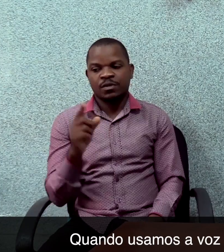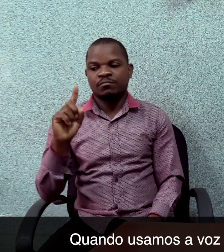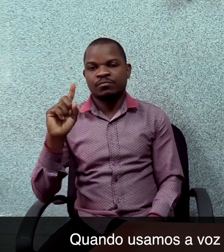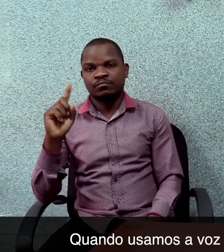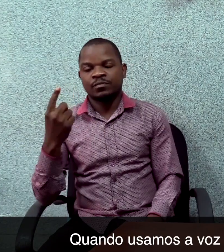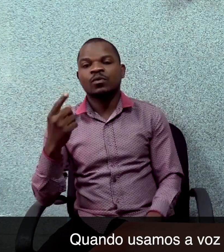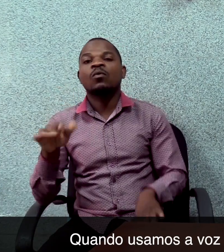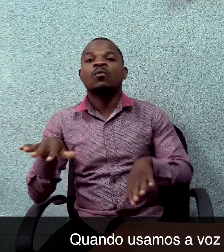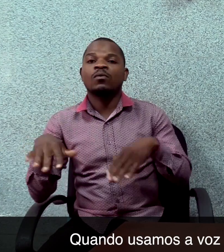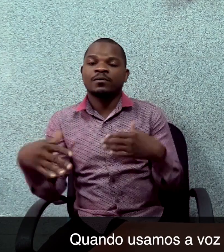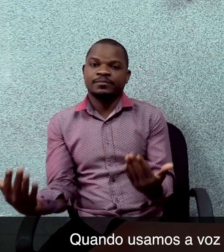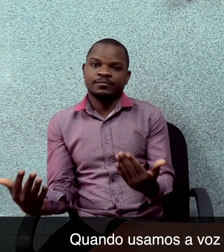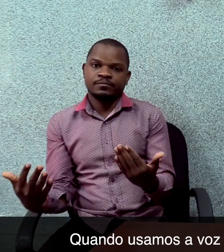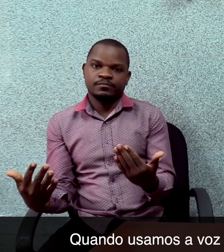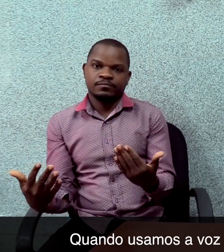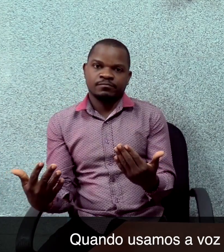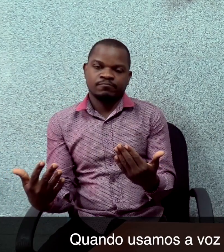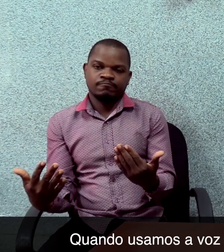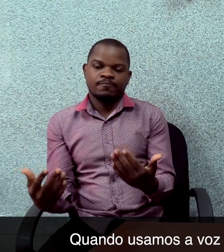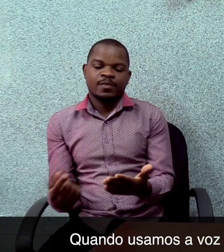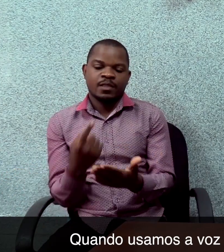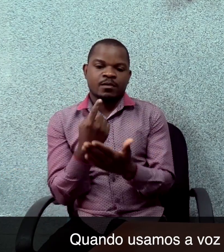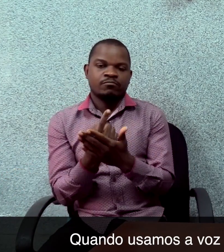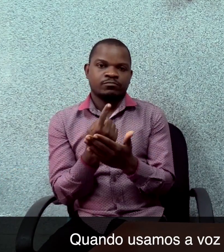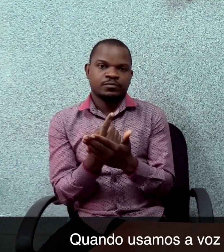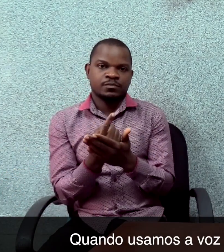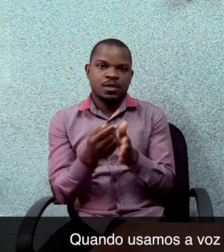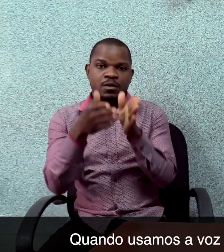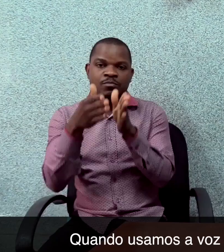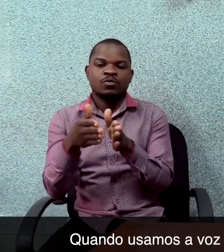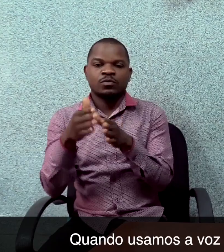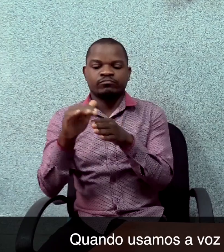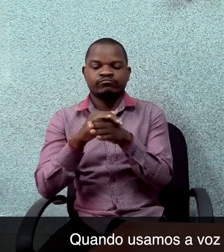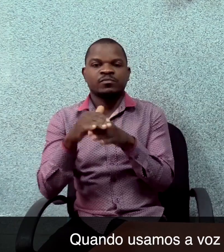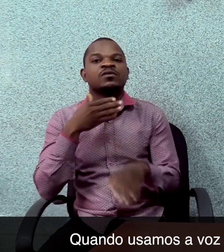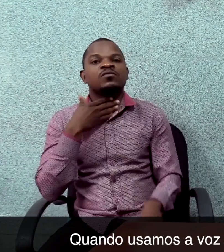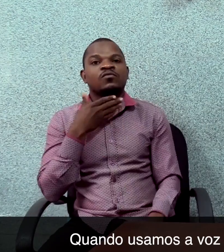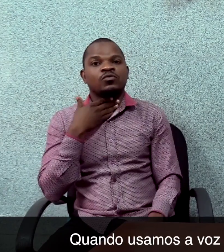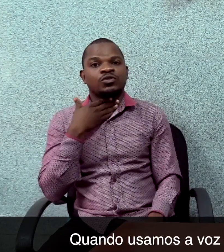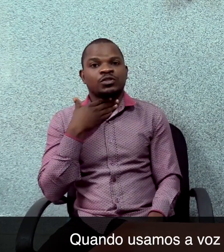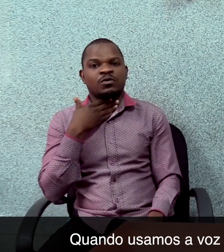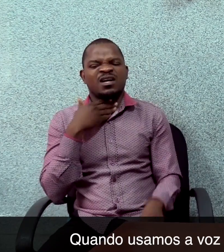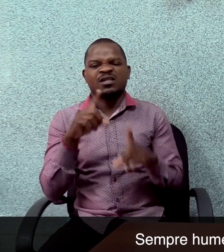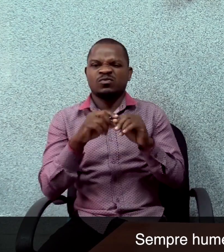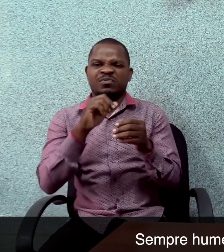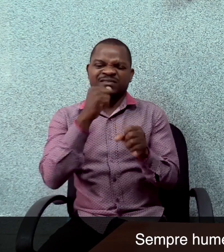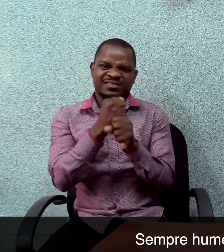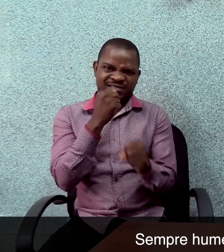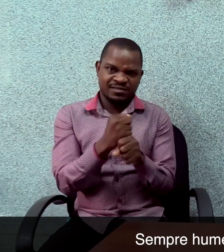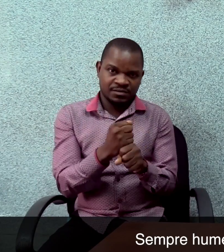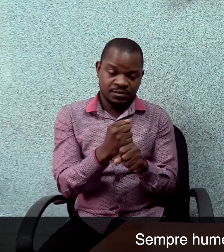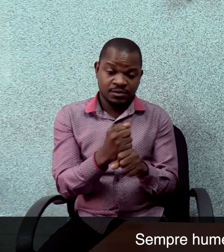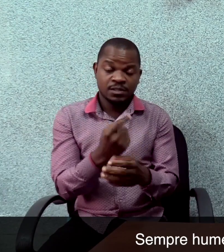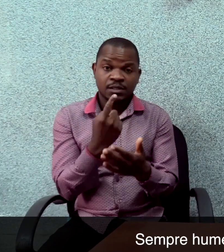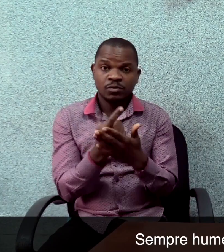Primeiro, diríamos que quando estamos a usar a voz como um instrumento de trabalho, temos